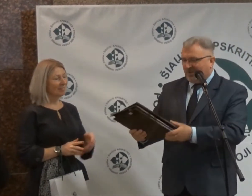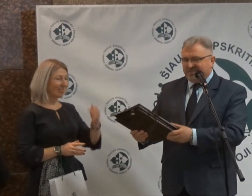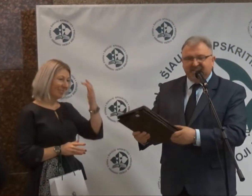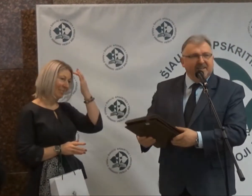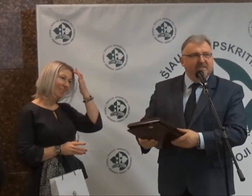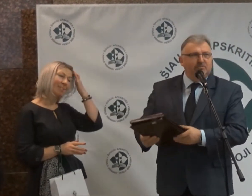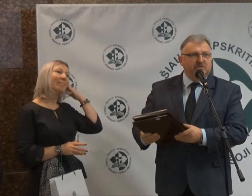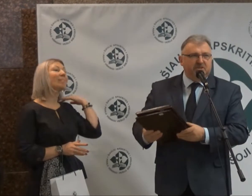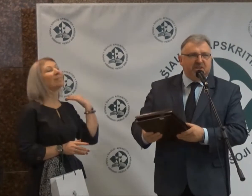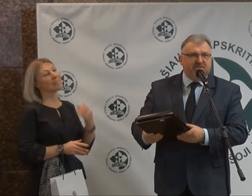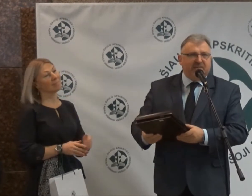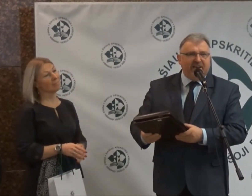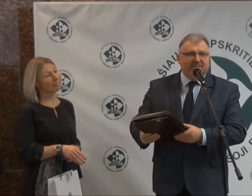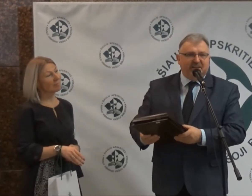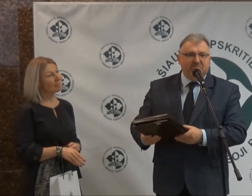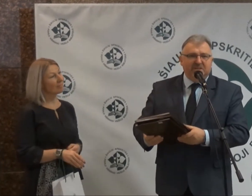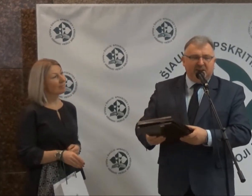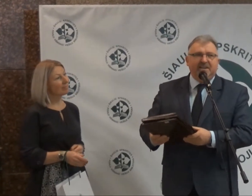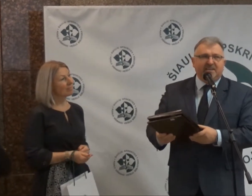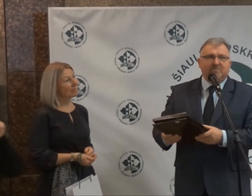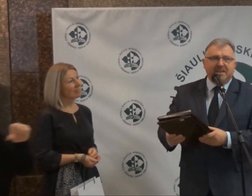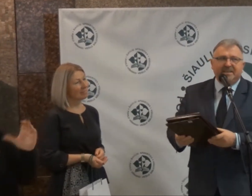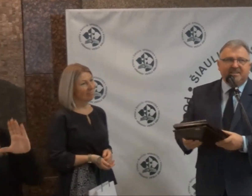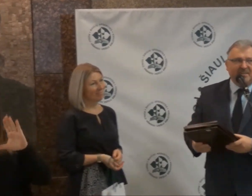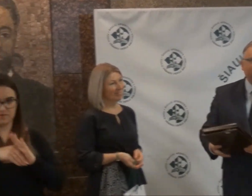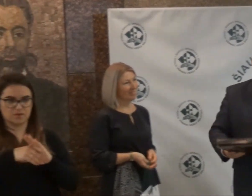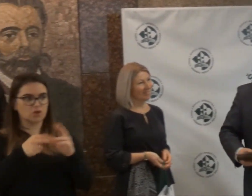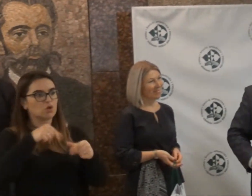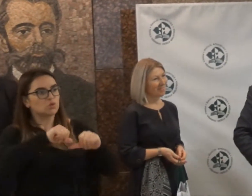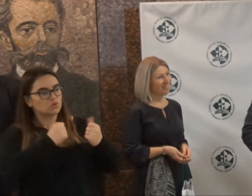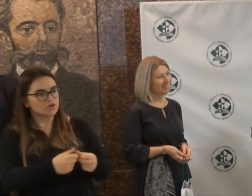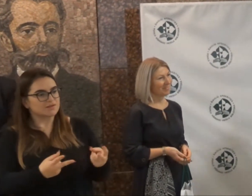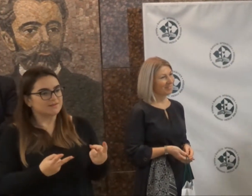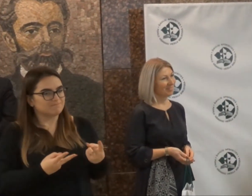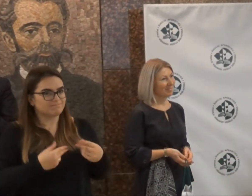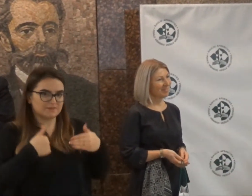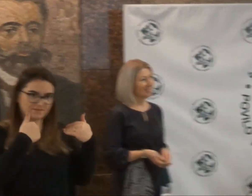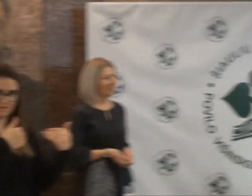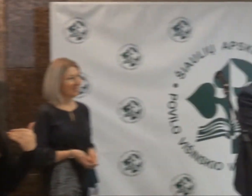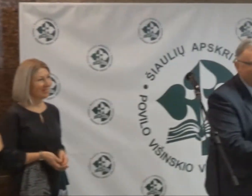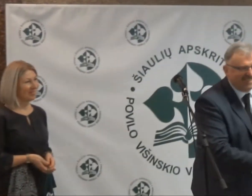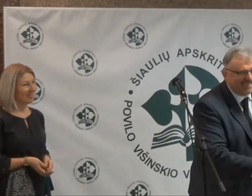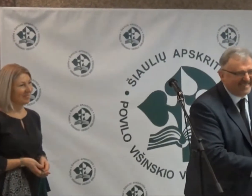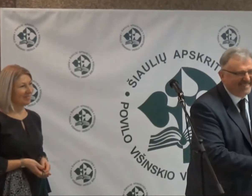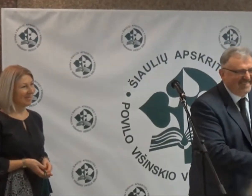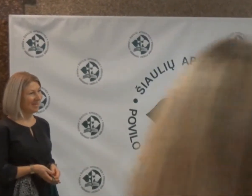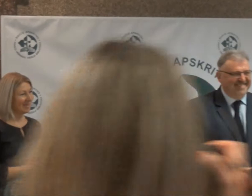visos Lietuvos. Tai nuoširdžiai sveikinam ir linkim laikyti taip aukštai tą kartelę.